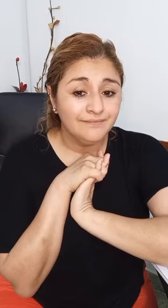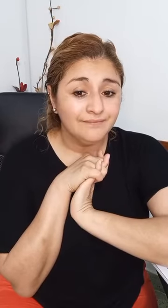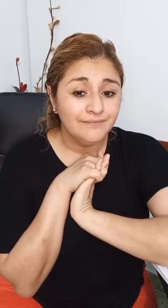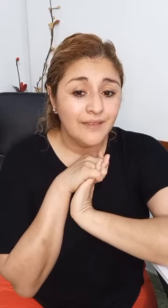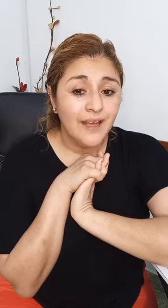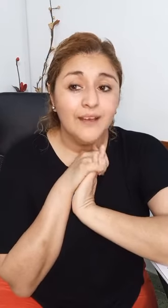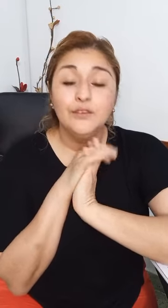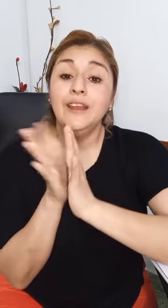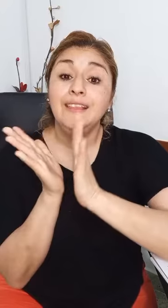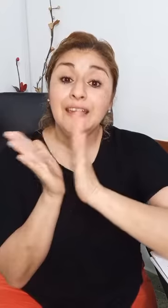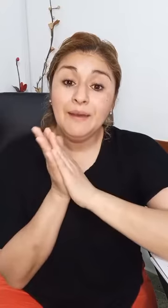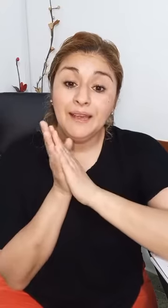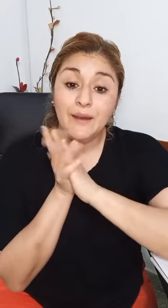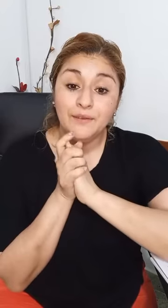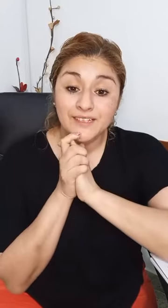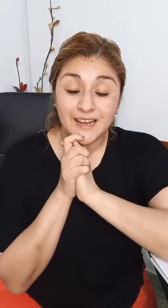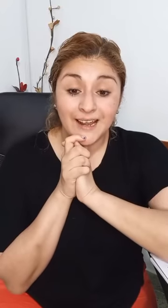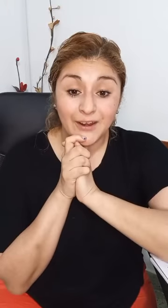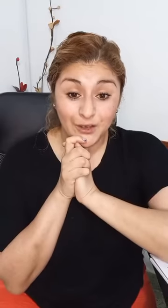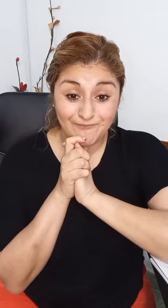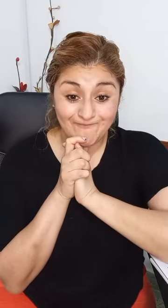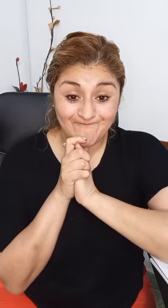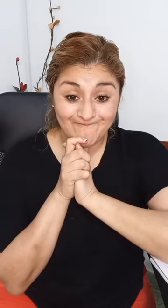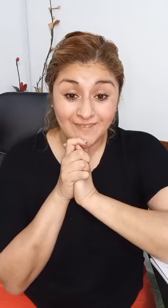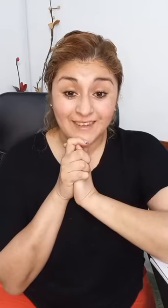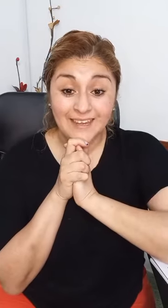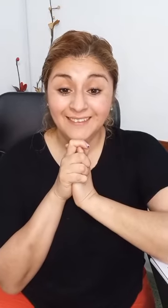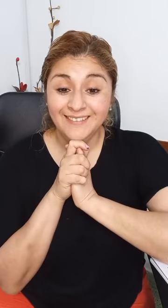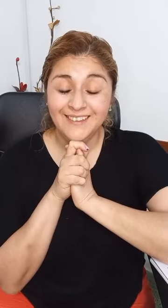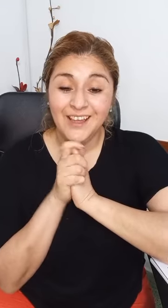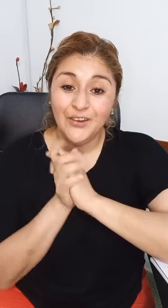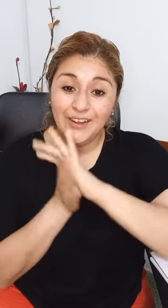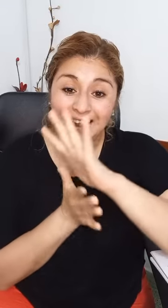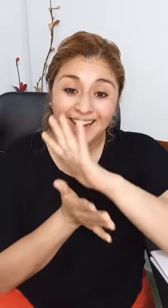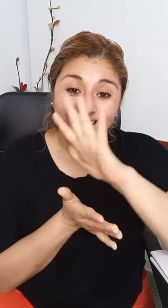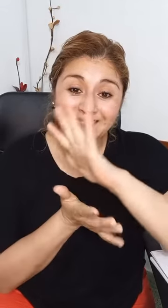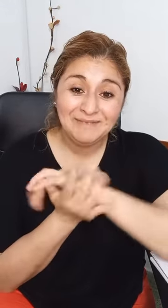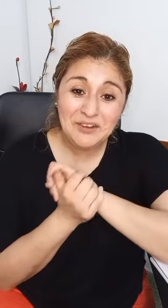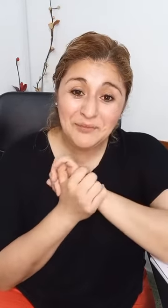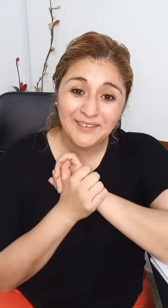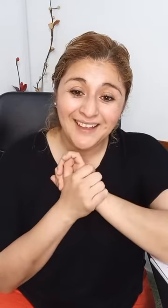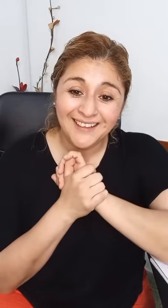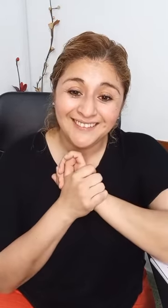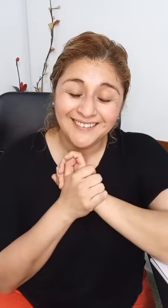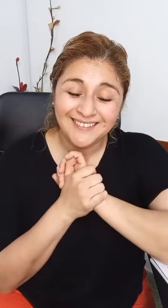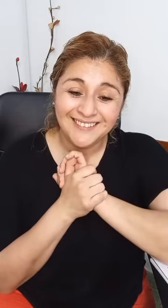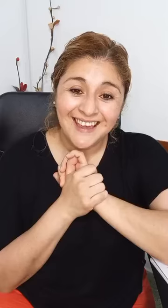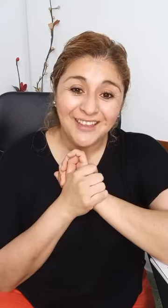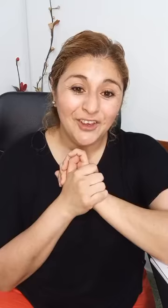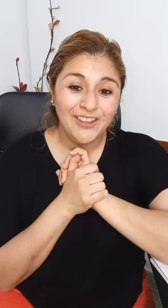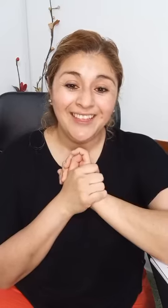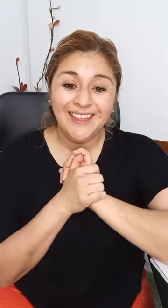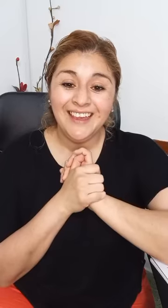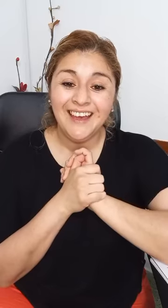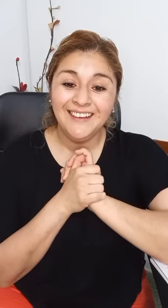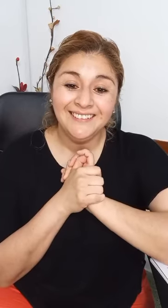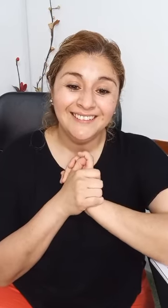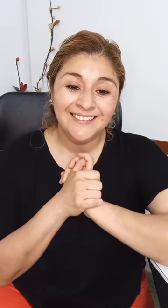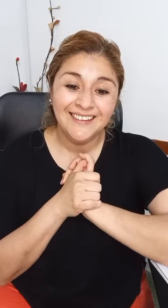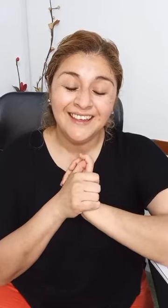sobre el tema que vamos a charlar hoy. ¿Sí? Hola, Ana. ¿Cómo estás? Muchas gracias. Dios te